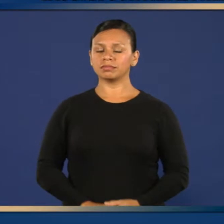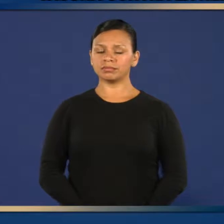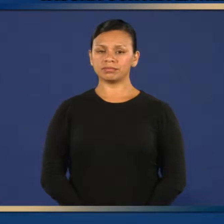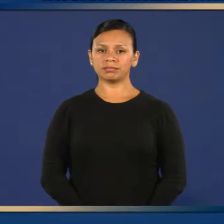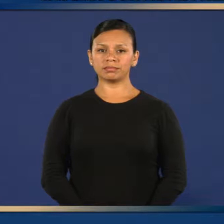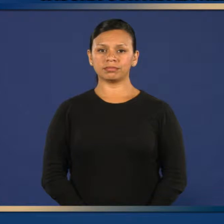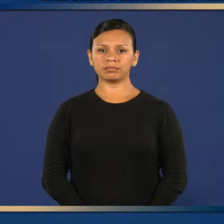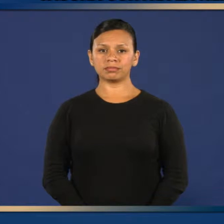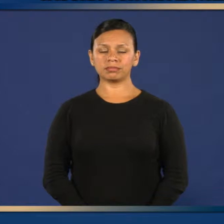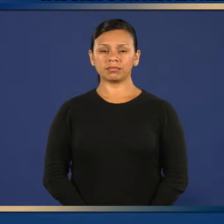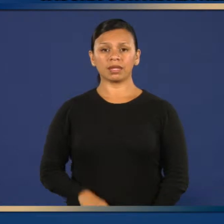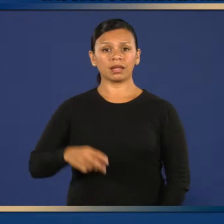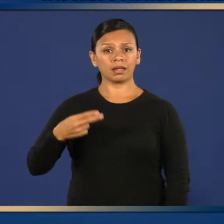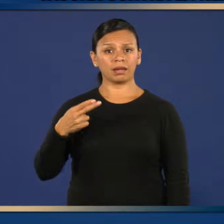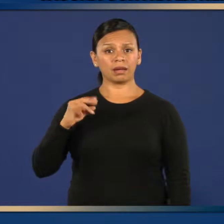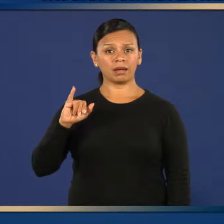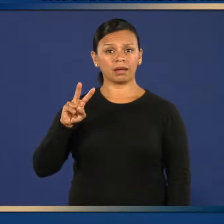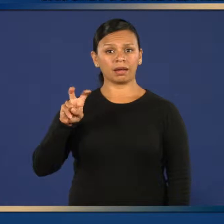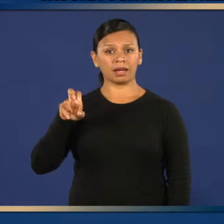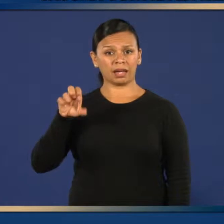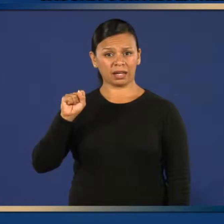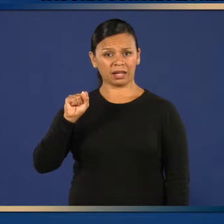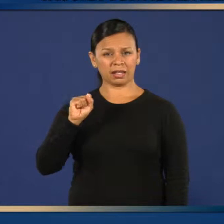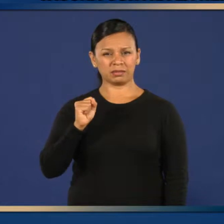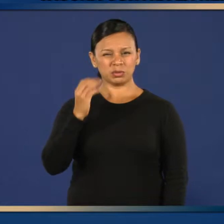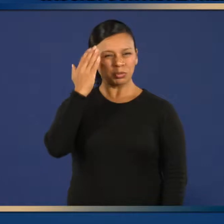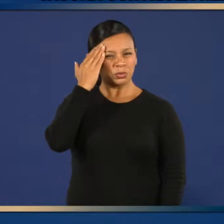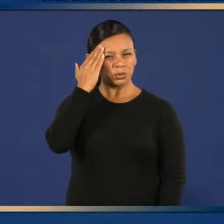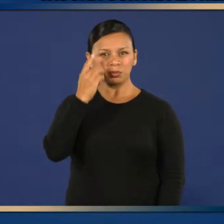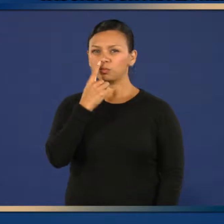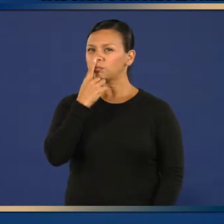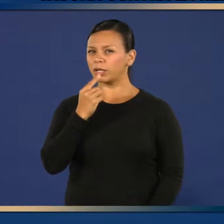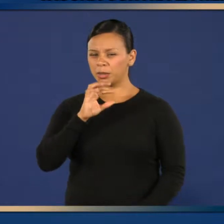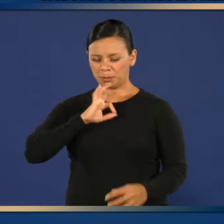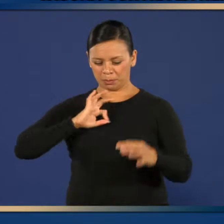boutique área palidez debilidad